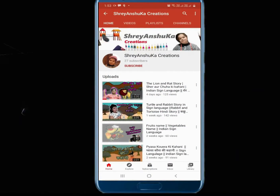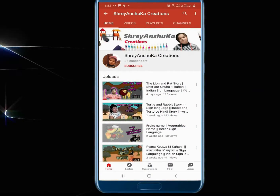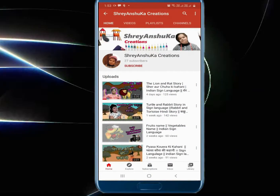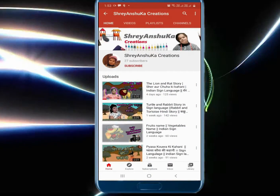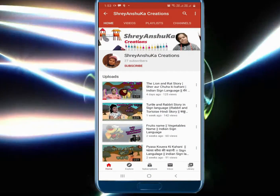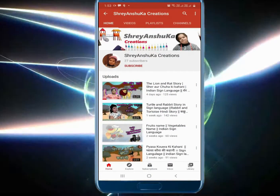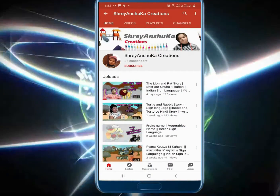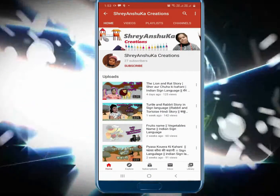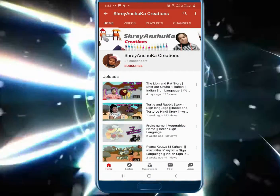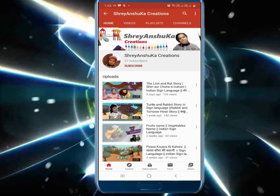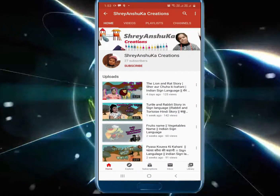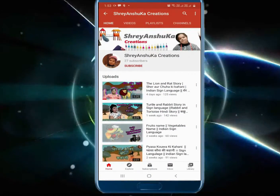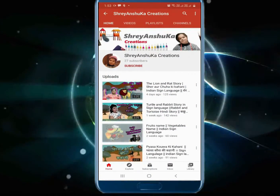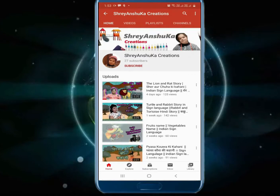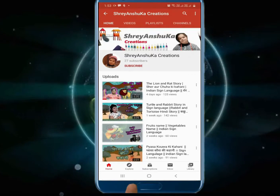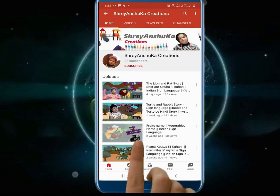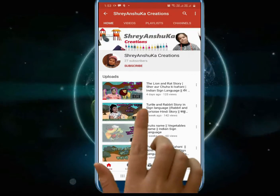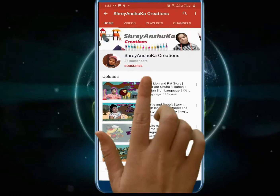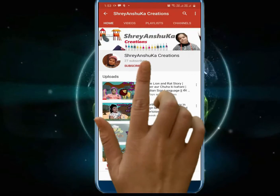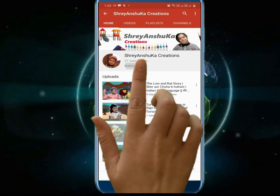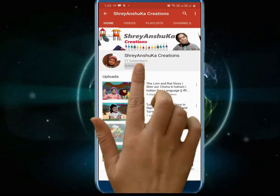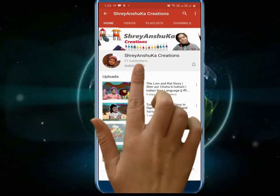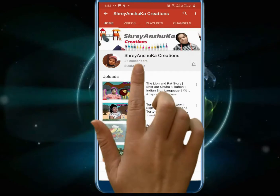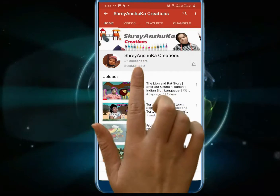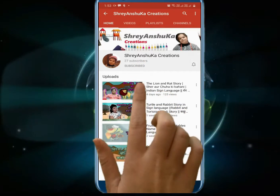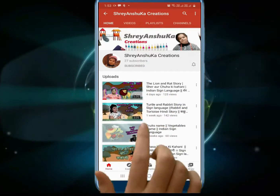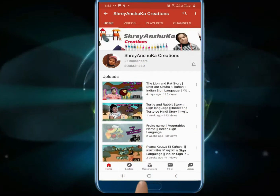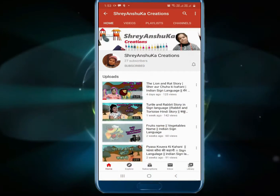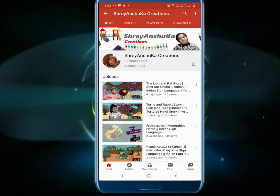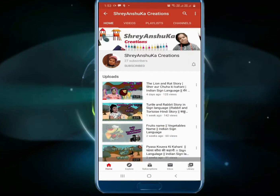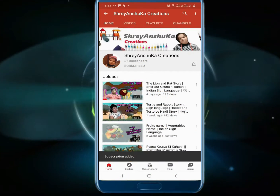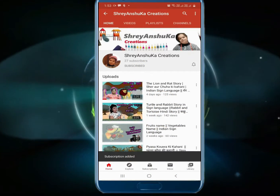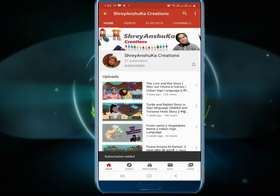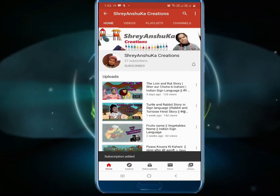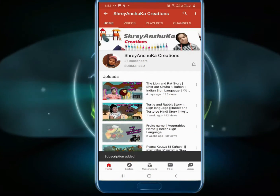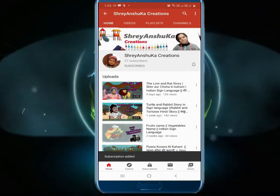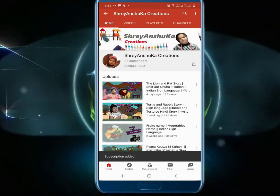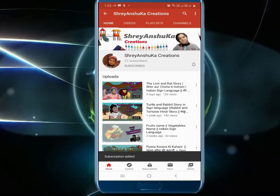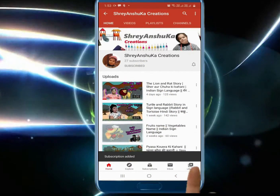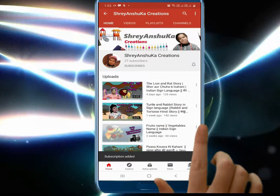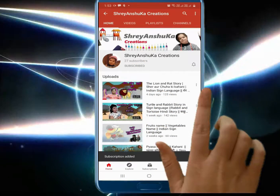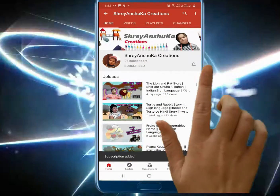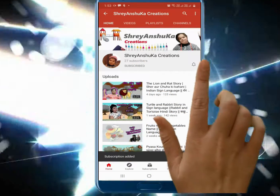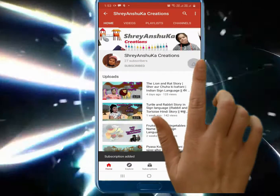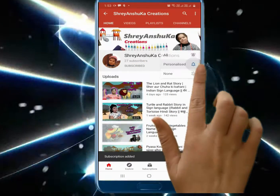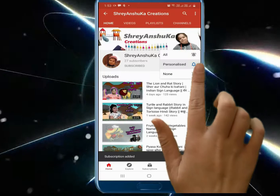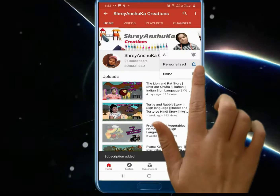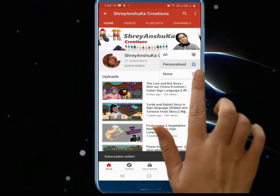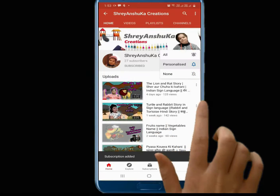है तो जल्दी से सब्सक्राइब बटन पर क्लिक करें और साथ में बेल आइकॉन को भी प्रेस कर दें ताकि आपको हमारे चैनल